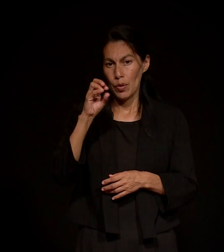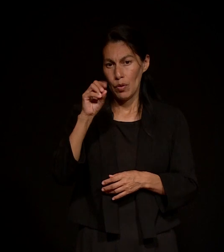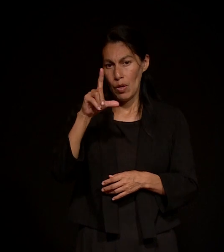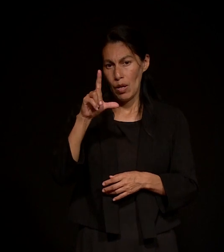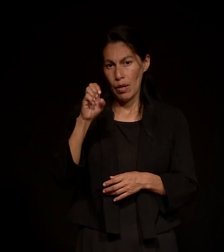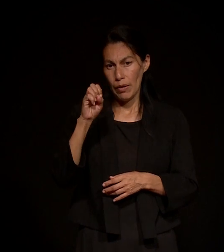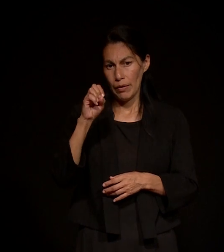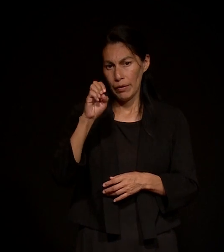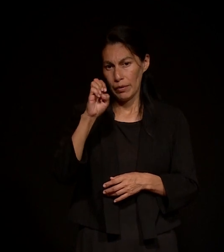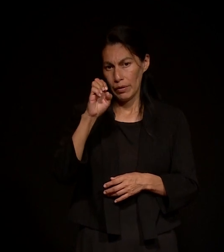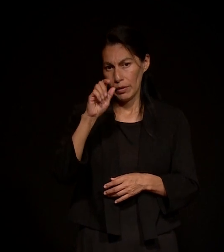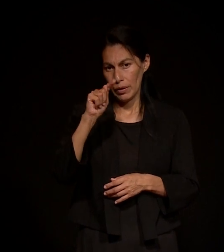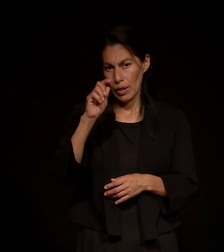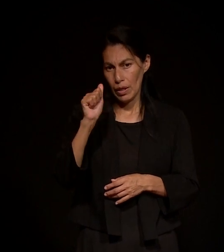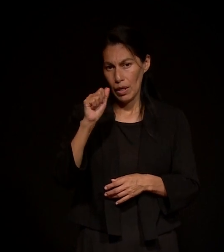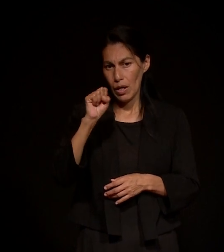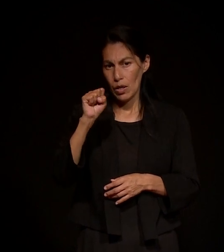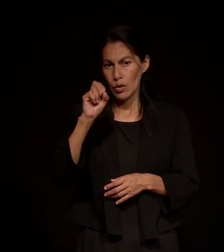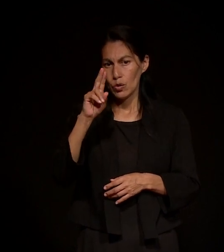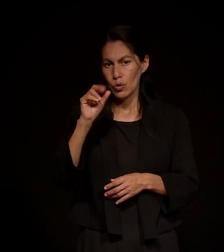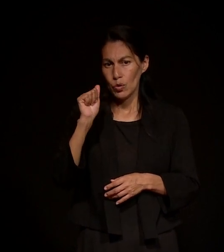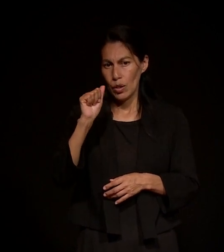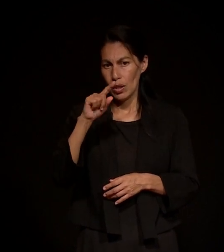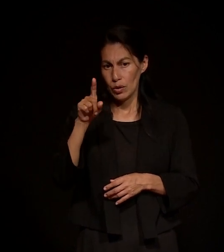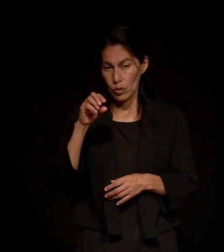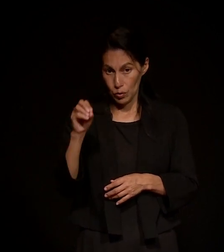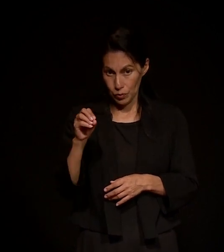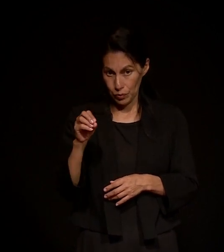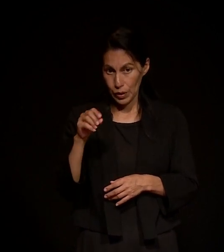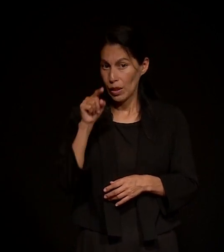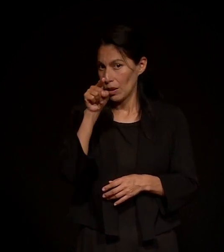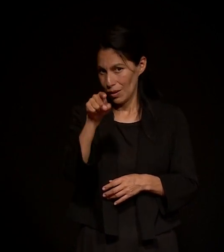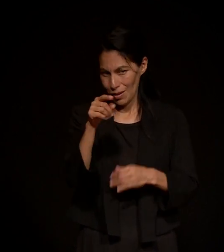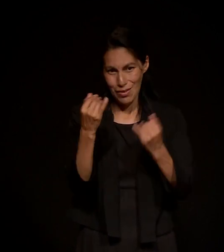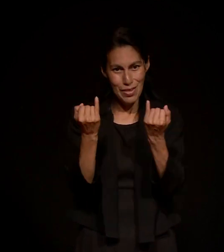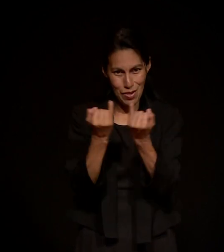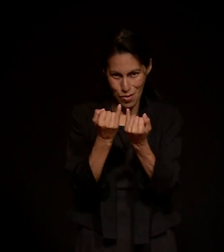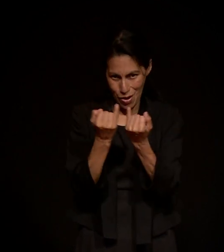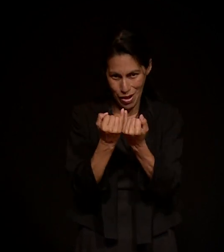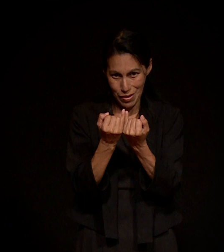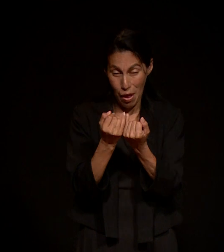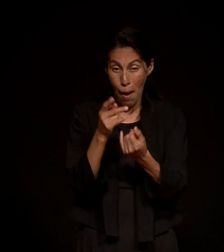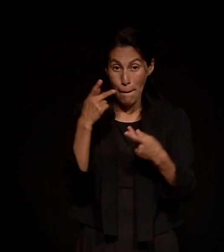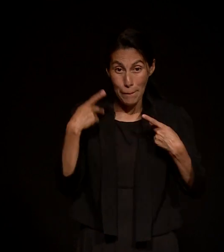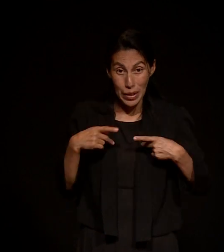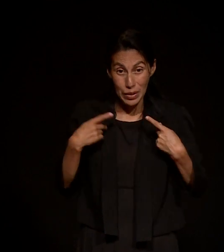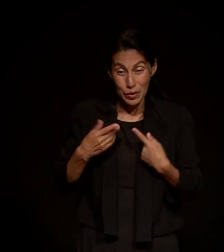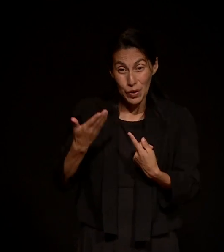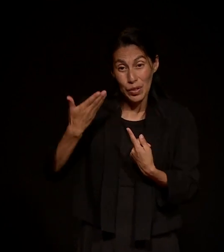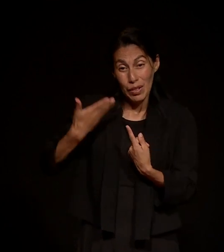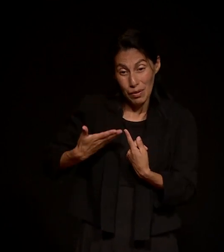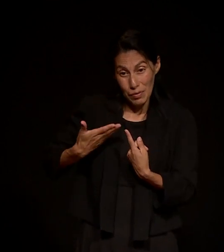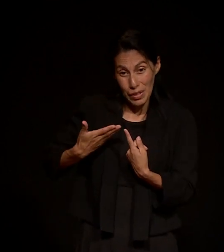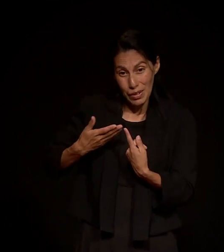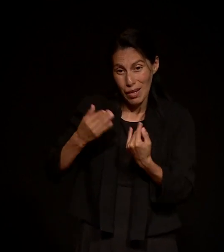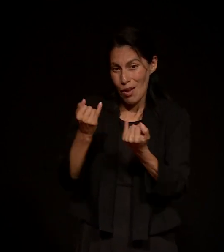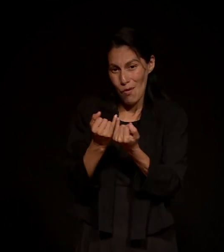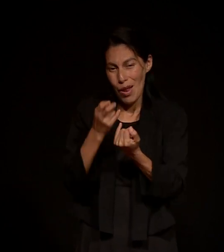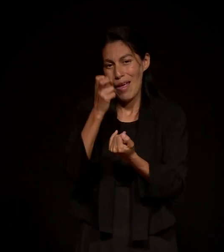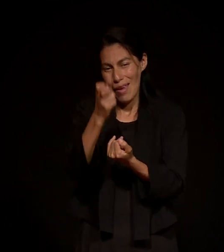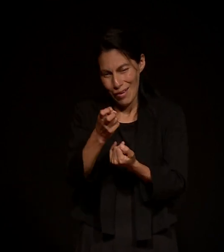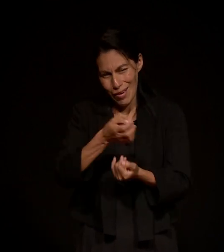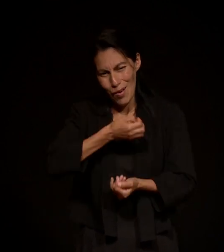orando, Lupita, por Violeta y también por ti, ¿sabes? Cada persona que nos pide orar también es